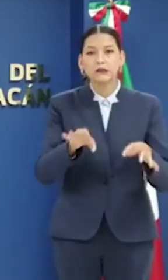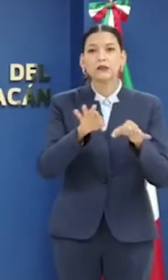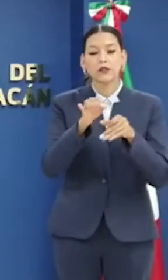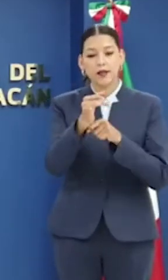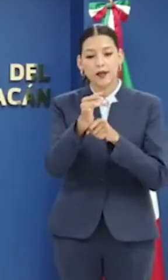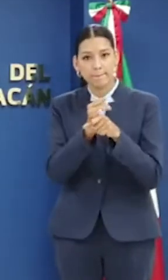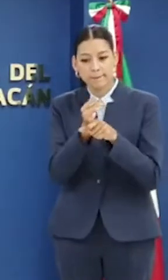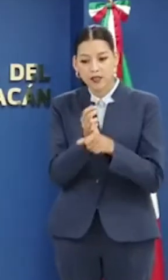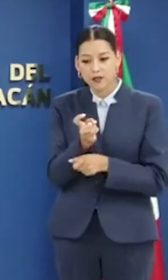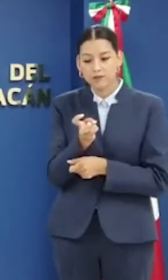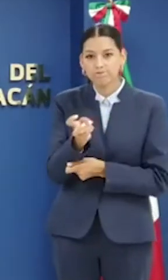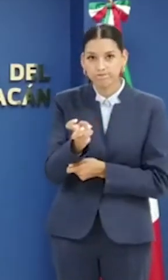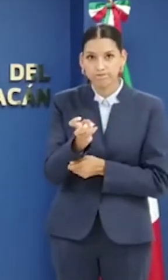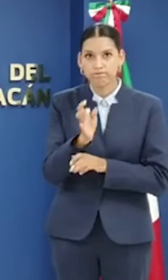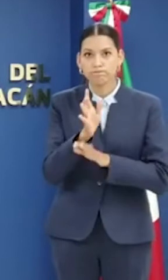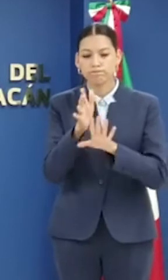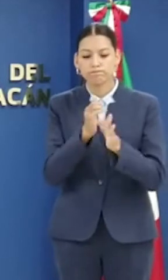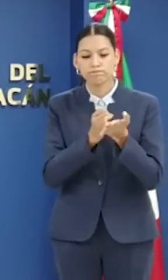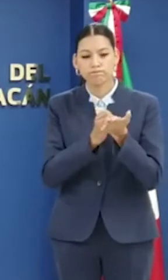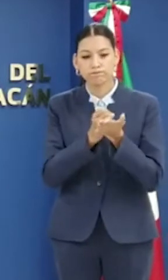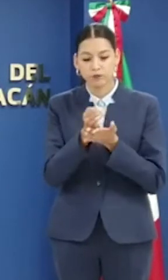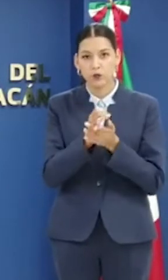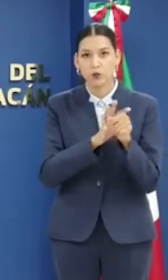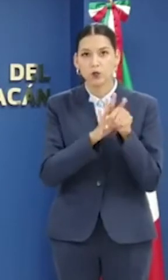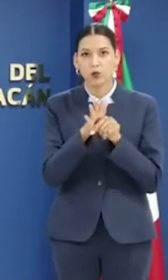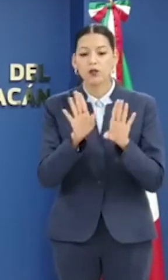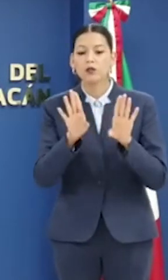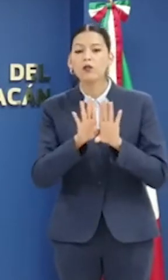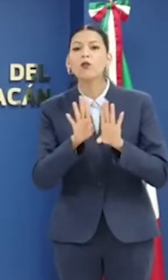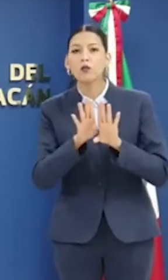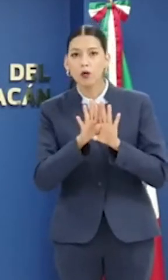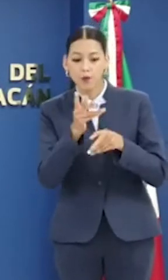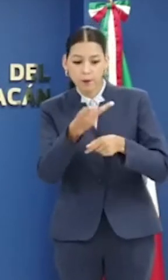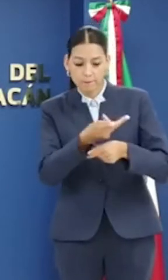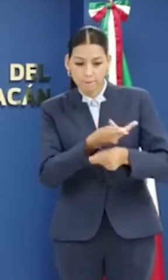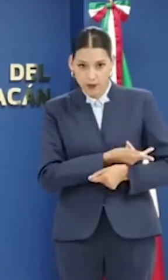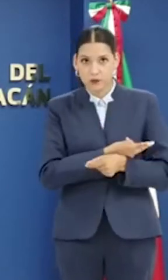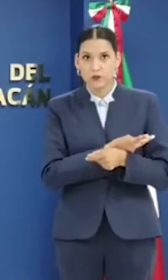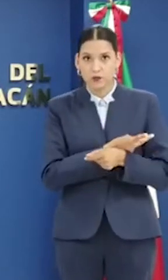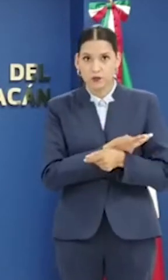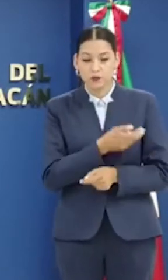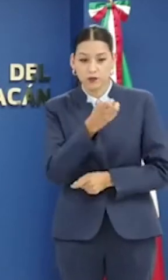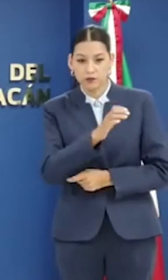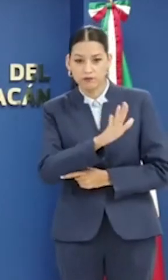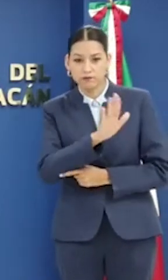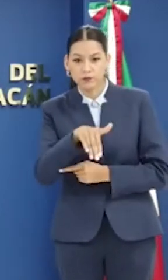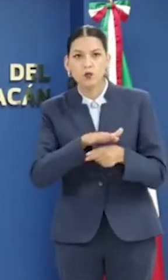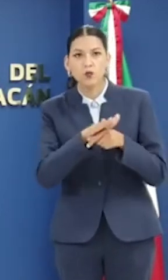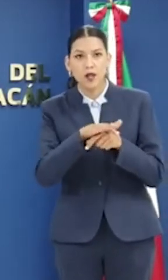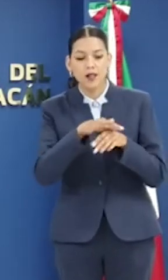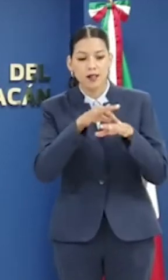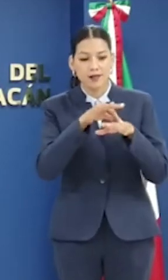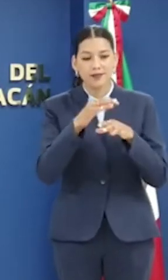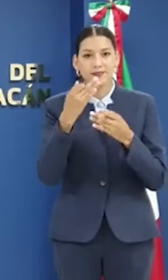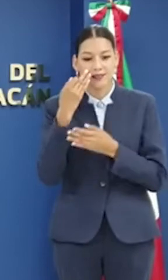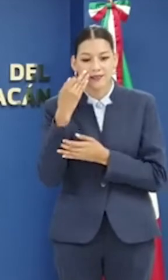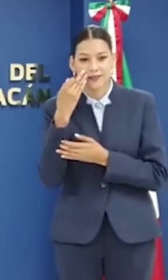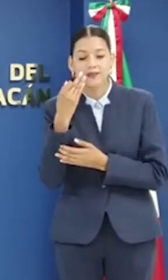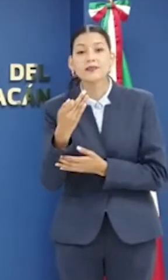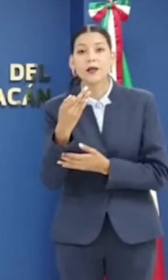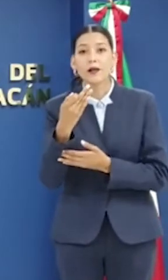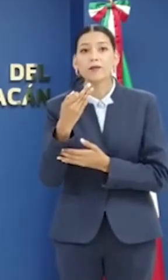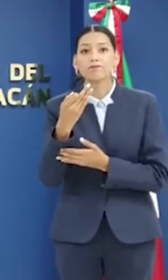realizando actividades de vigilancia. En el lugar, murió Abraham Mendoza Mendoza a consecuencia de las